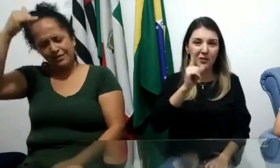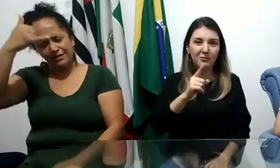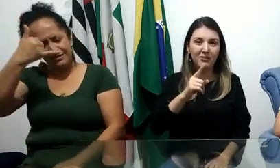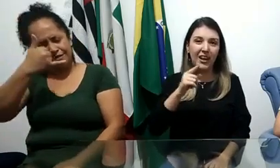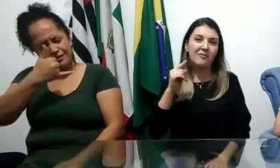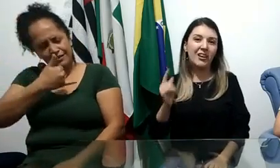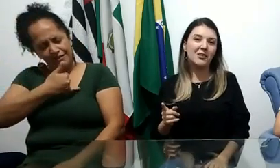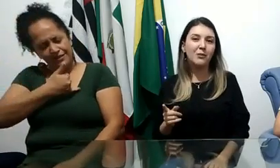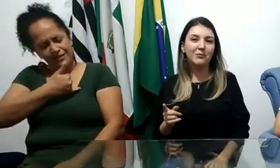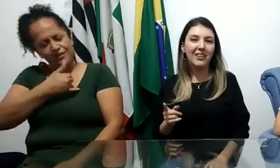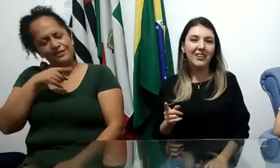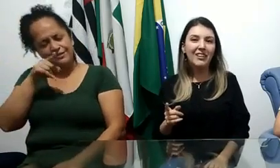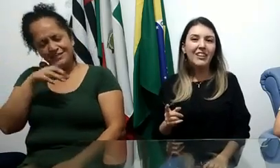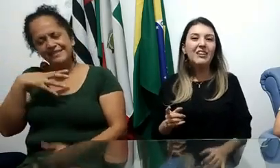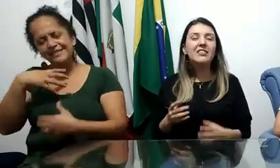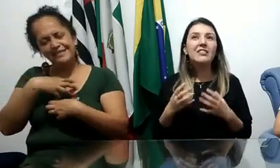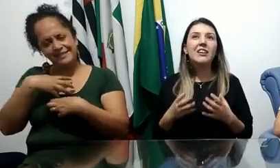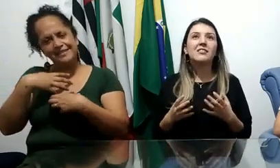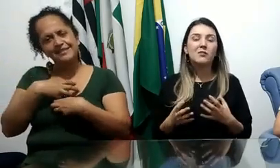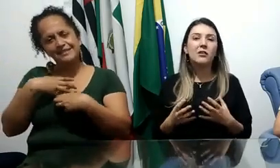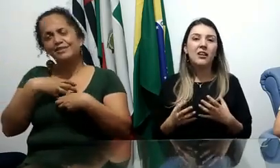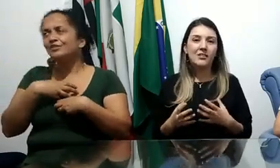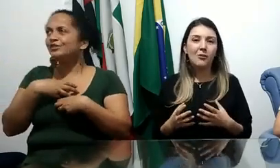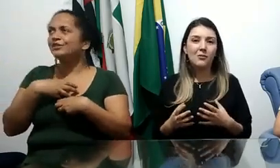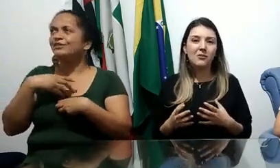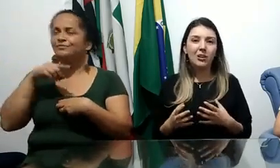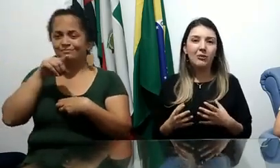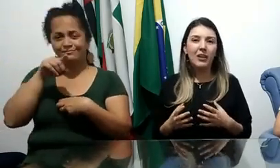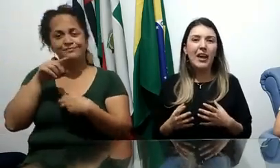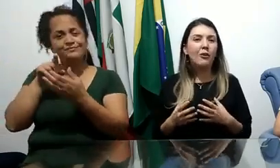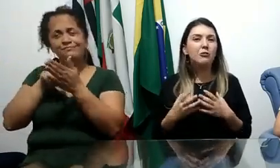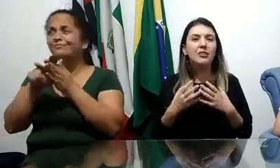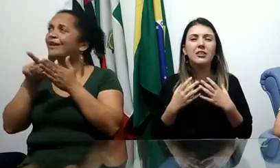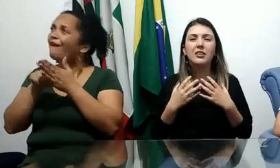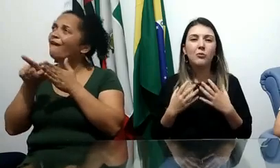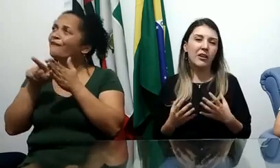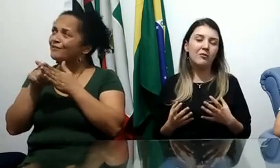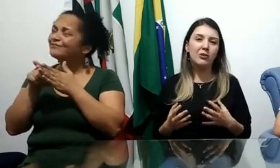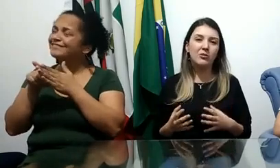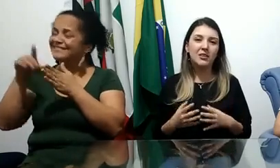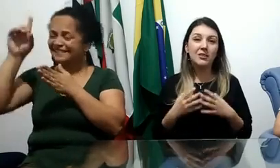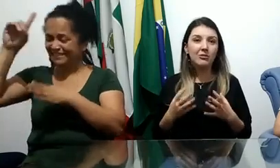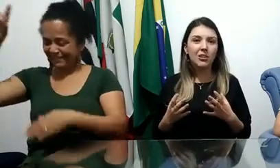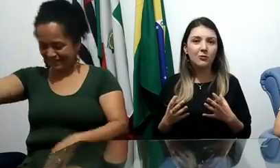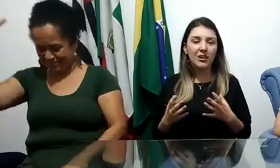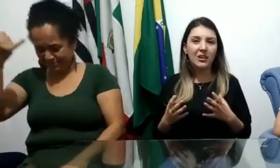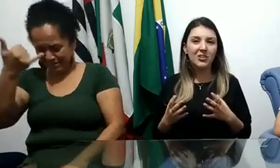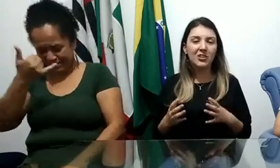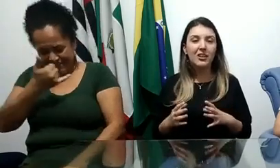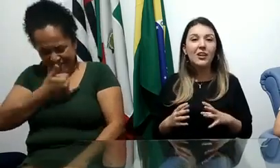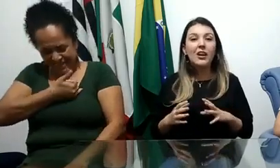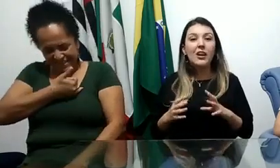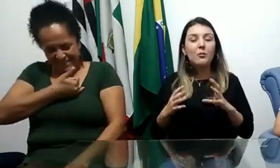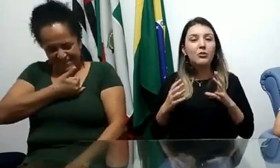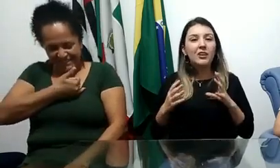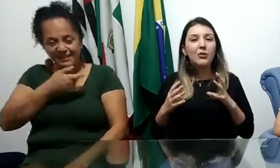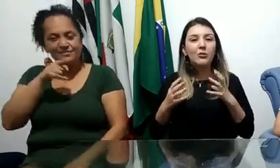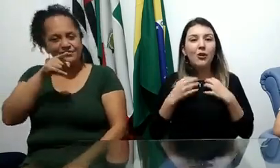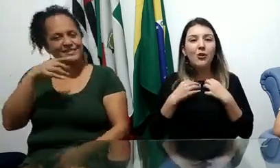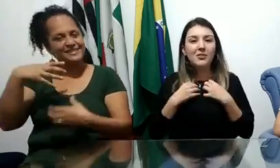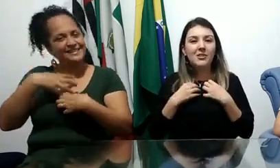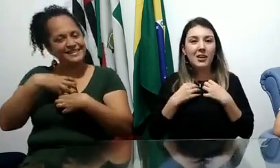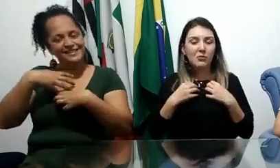vai perguntar e ele vai responder. E ter essa experiência com o Senhor é algo tão maravilhoso, é tão gratificante,